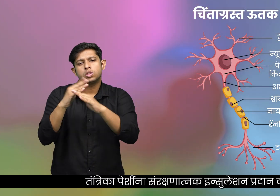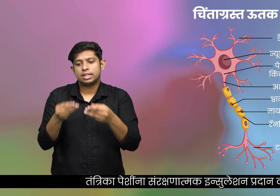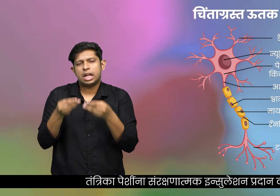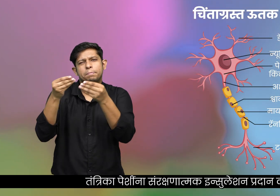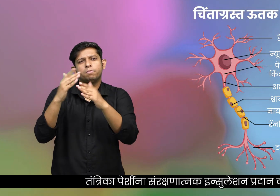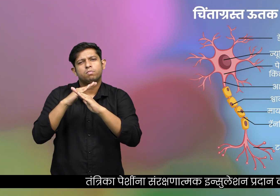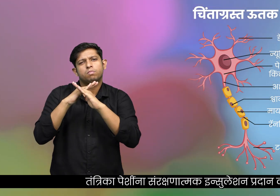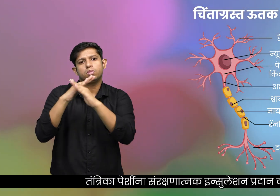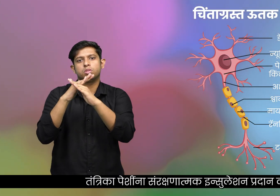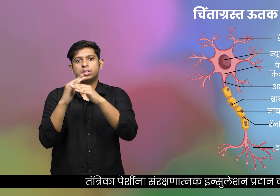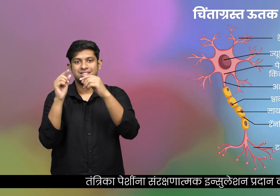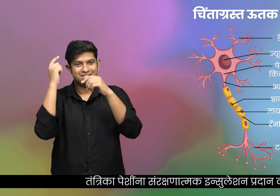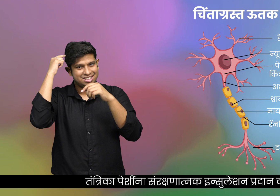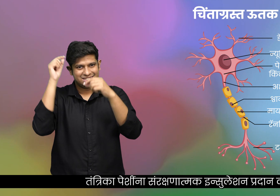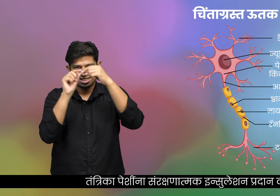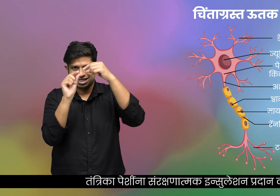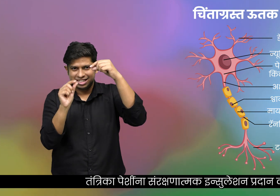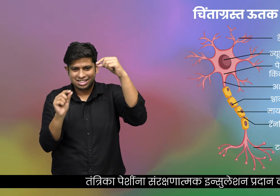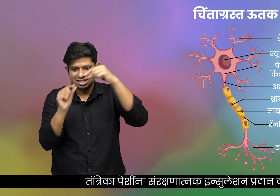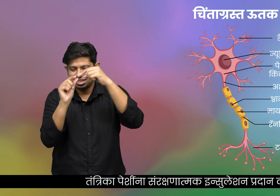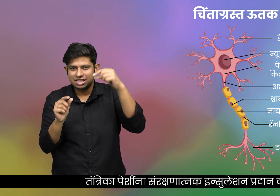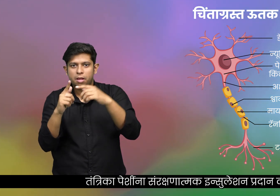तंत्रिका पेशींना संरक्षणात्मक इन्सुलेशन प्रदान करतात.